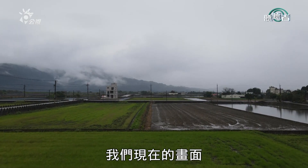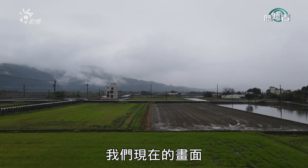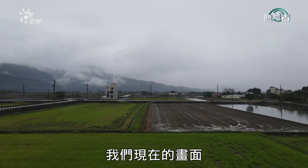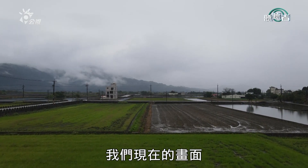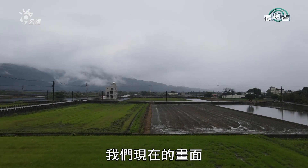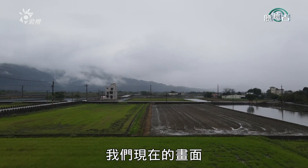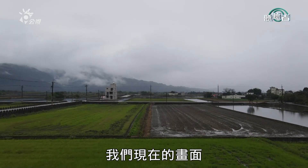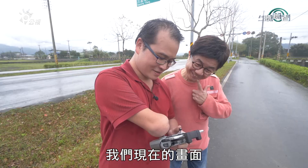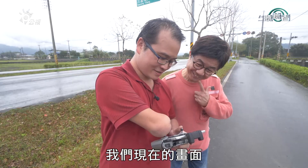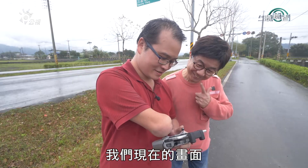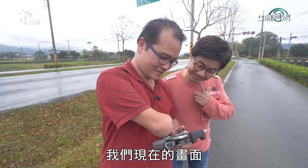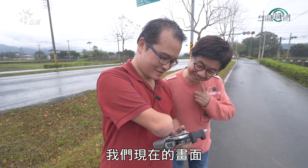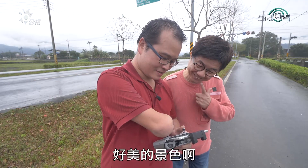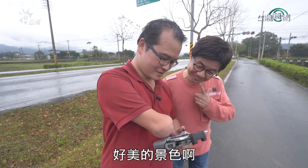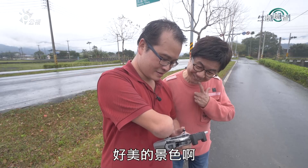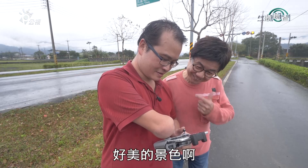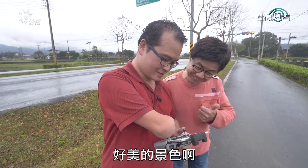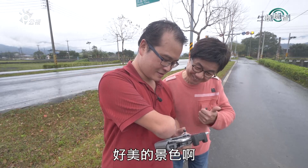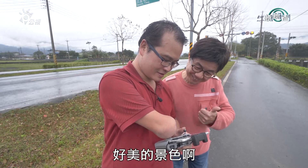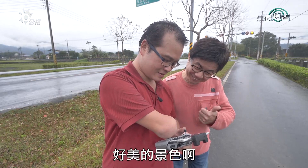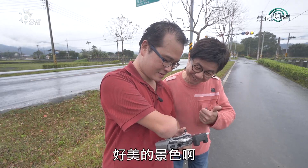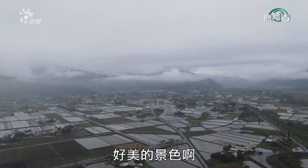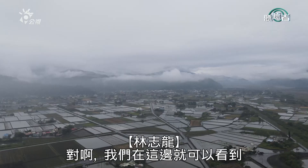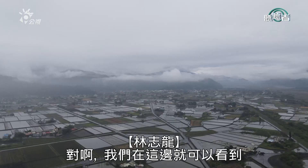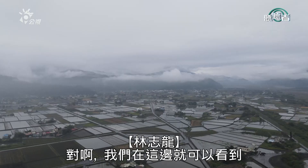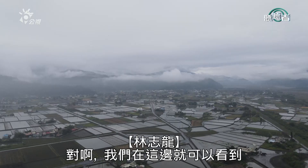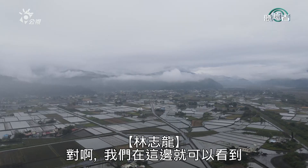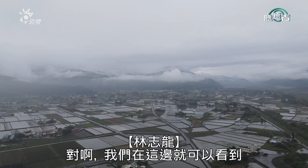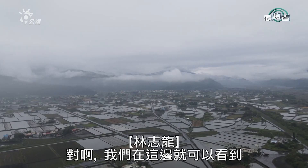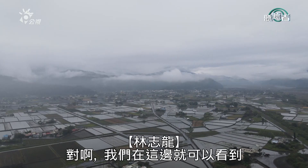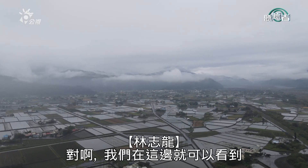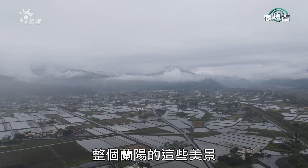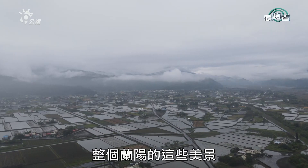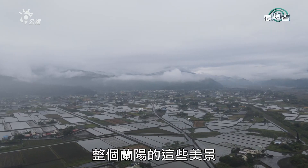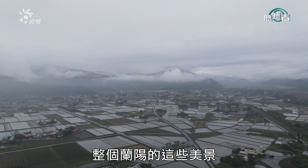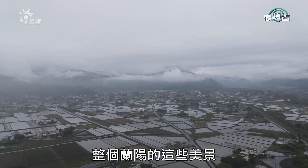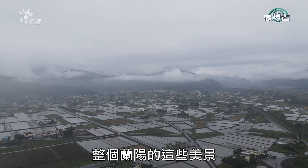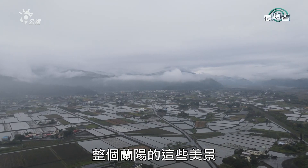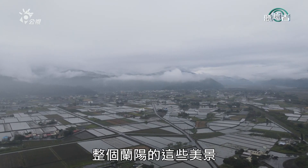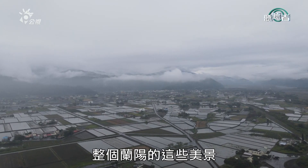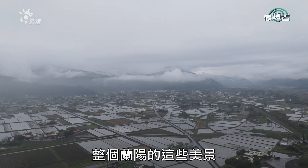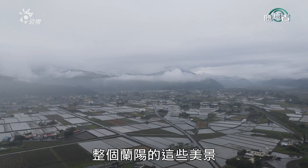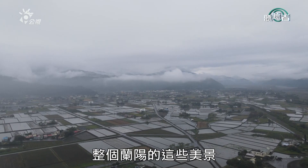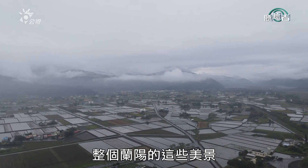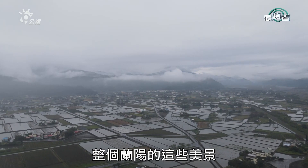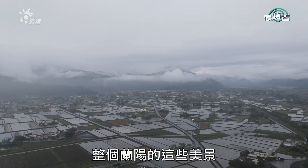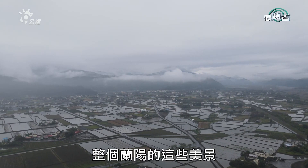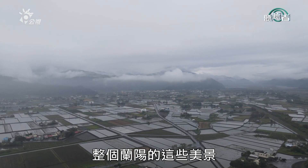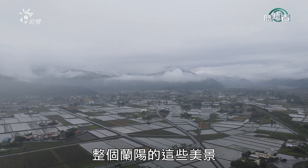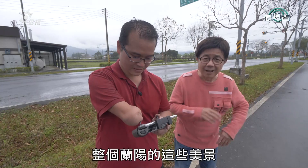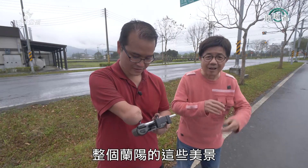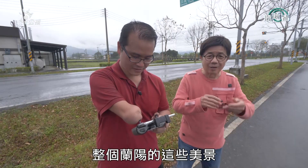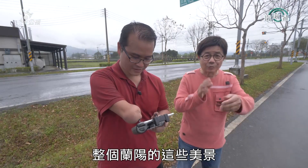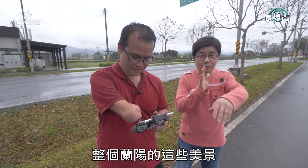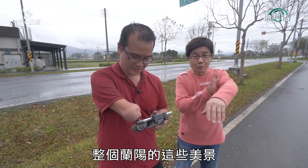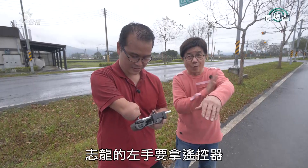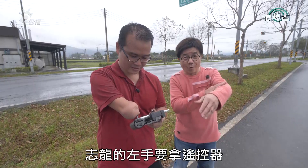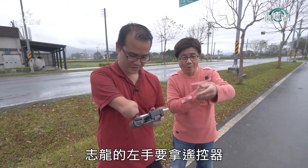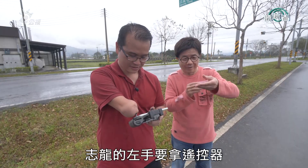我们现在的画面， 好美的景色啊！ 对啊，我们在这边就可以看到整个南洋的这些美景。 志龙的